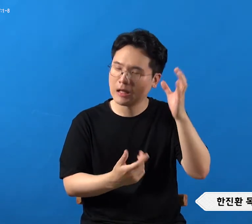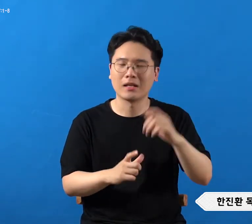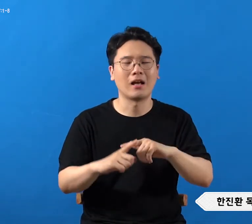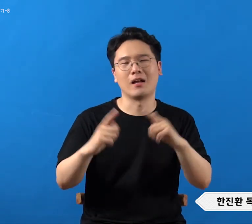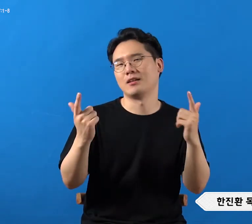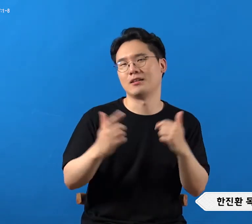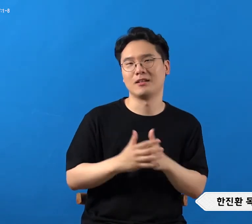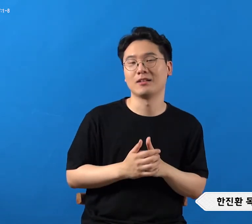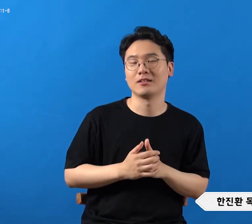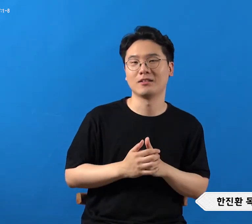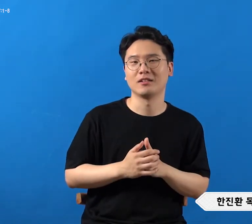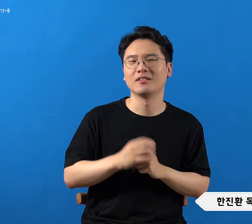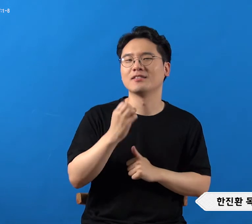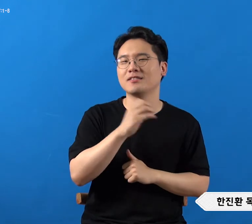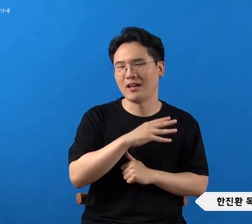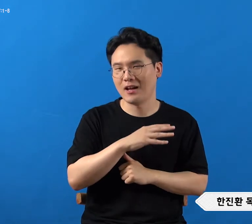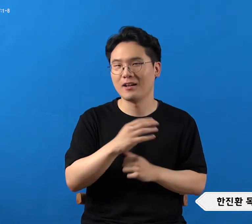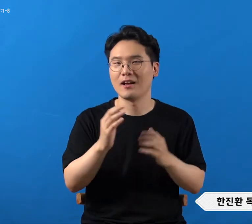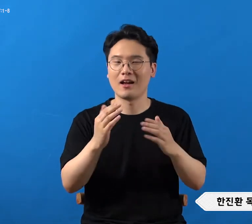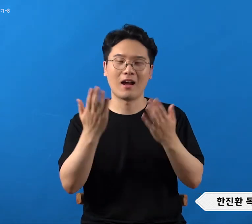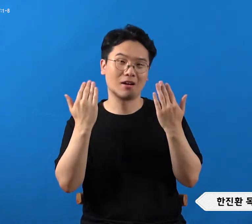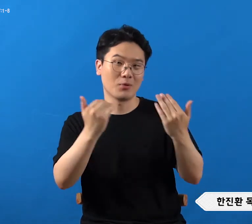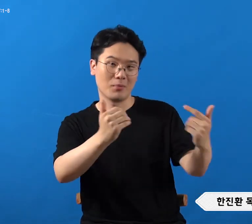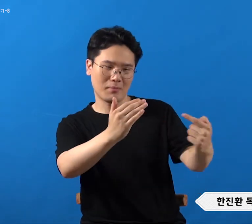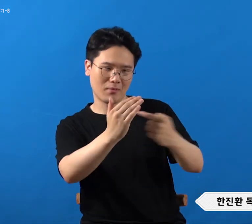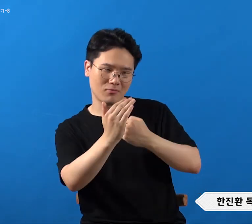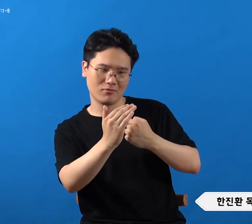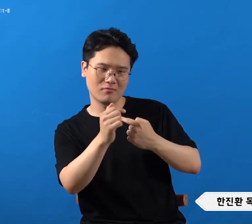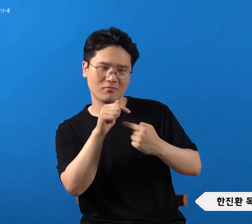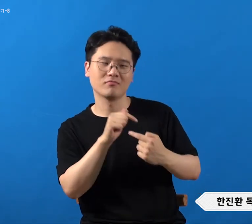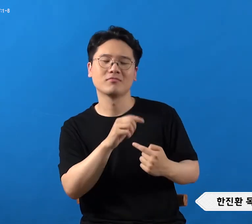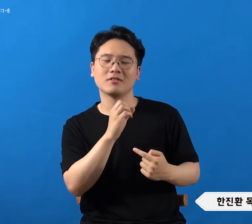드린 것이고, 뭐 은퇴 목사님 무슨 돈이 있겠습니까?